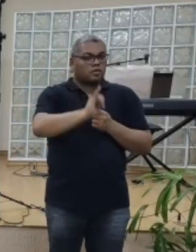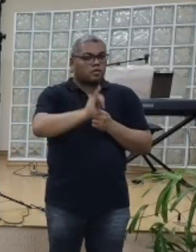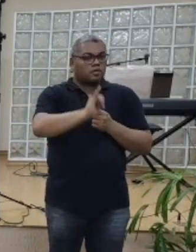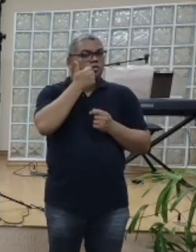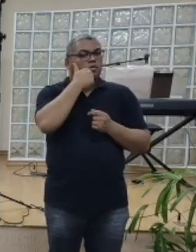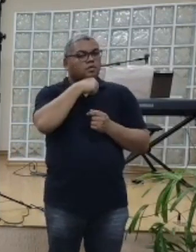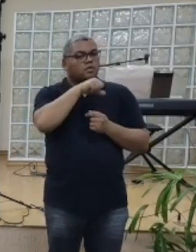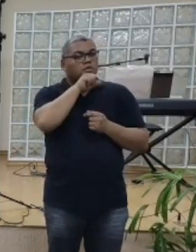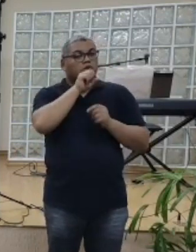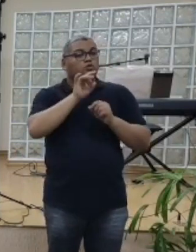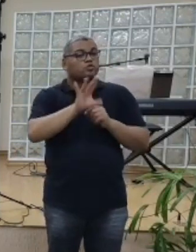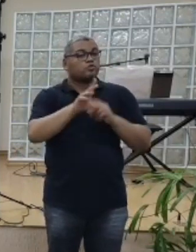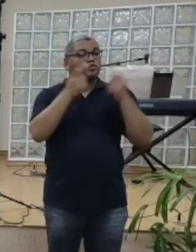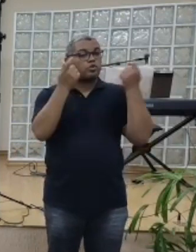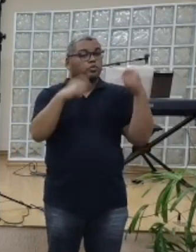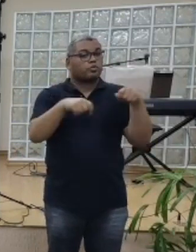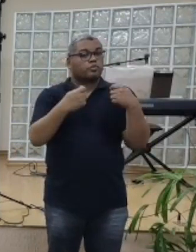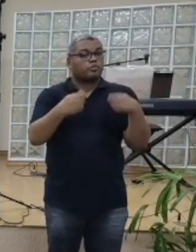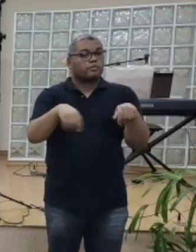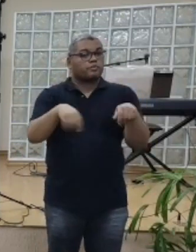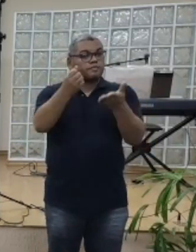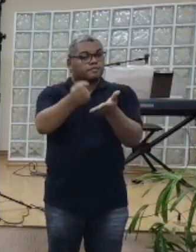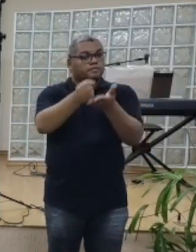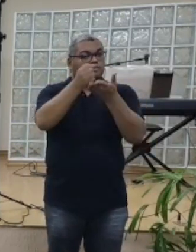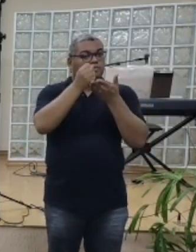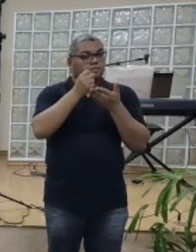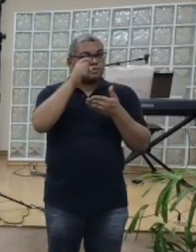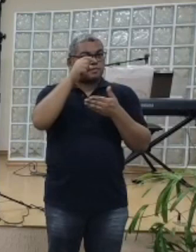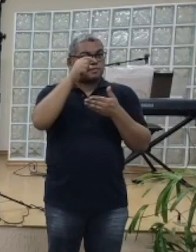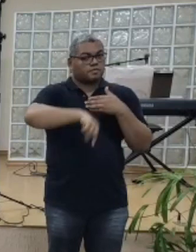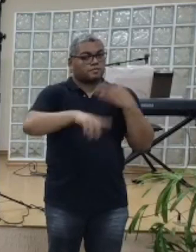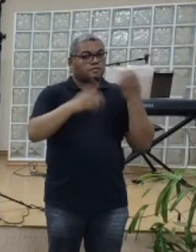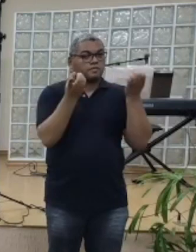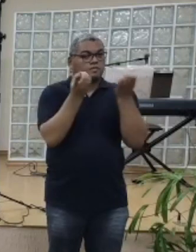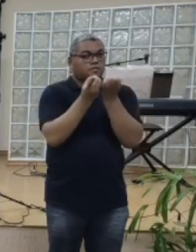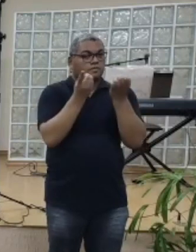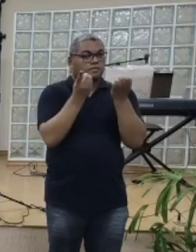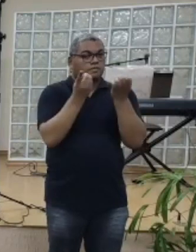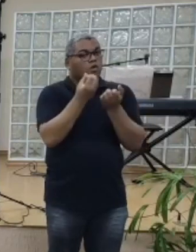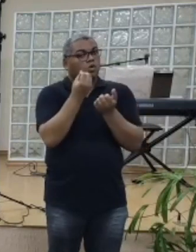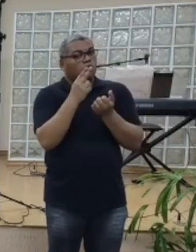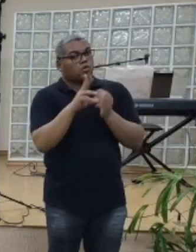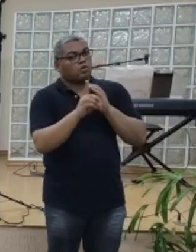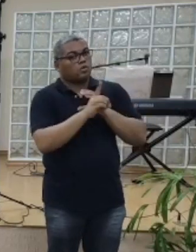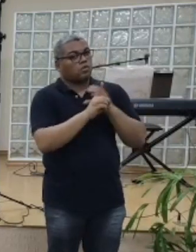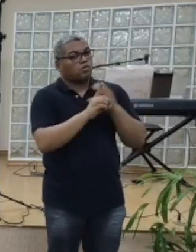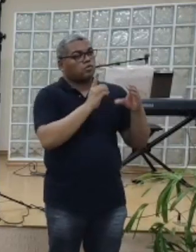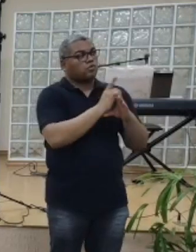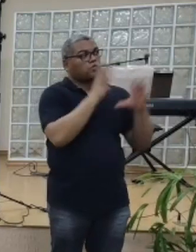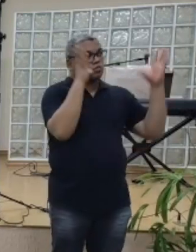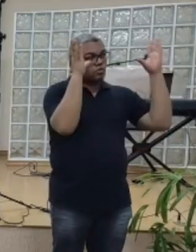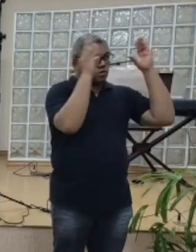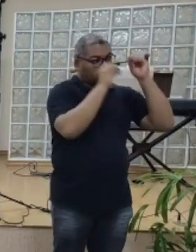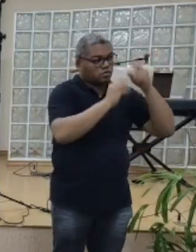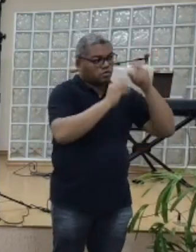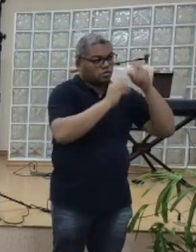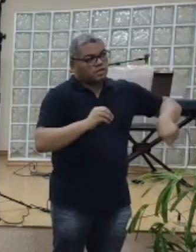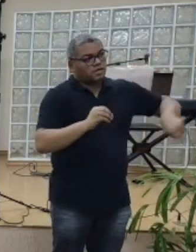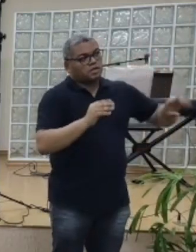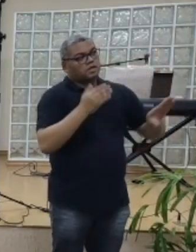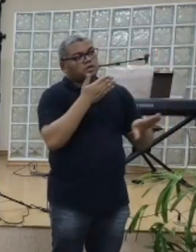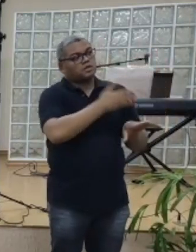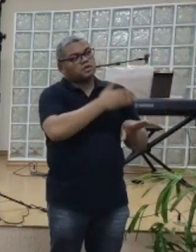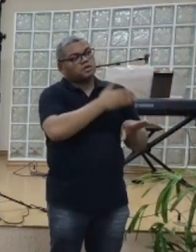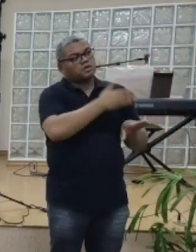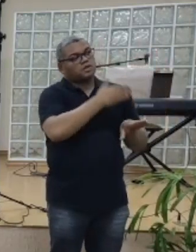trazerem os seus filhos à escola dominical ou ao culto à noite, para que possam participar do ensino. E vocês fazem